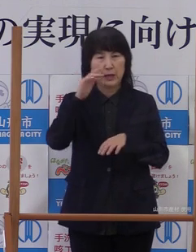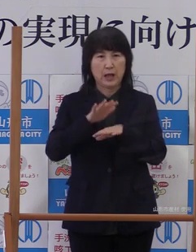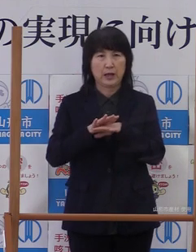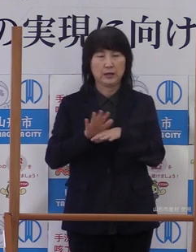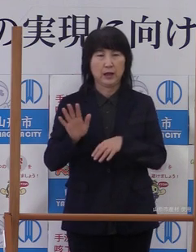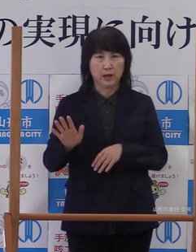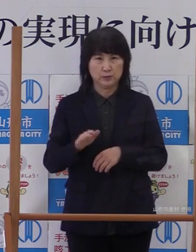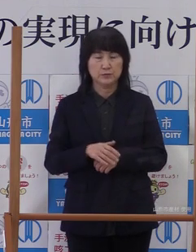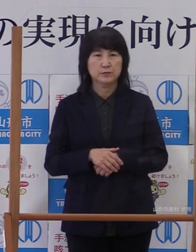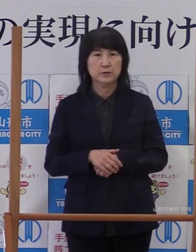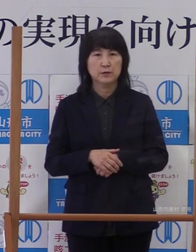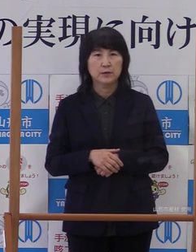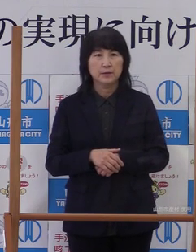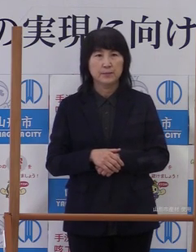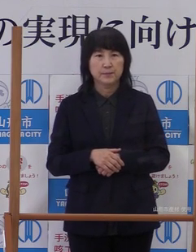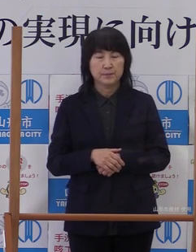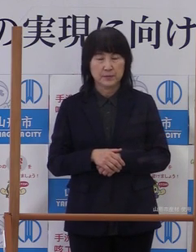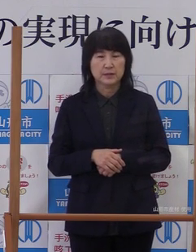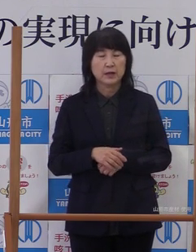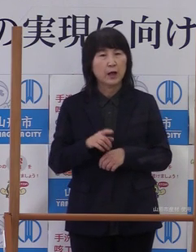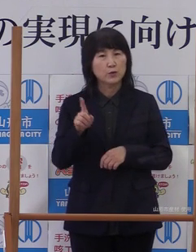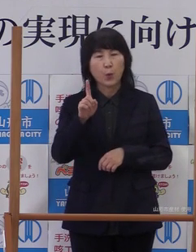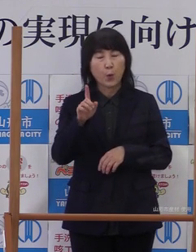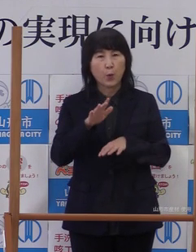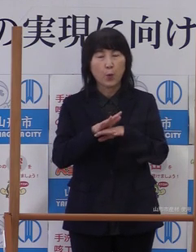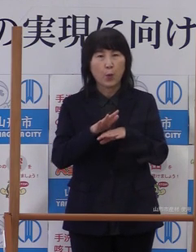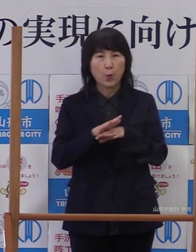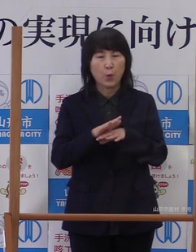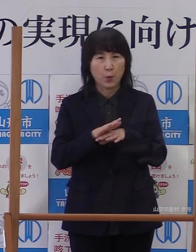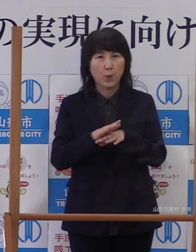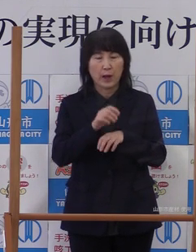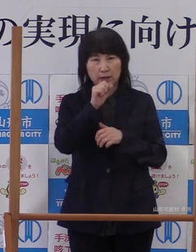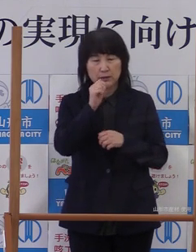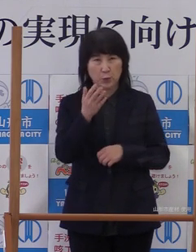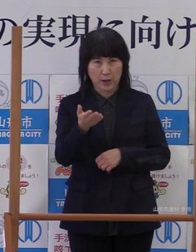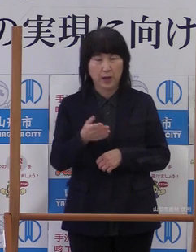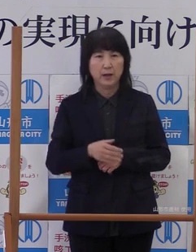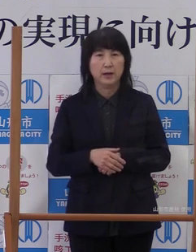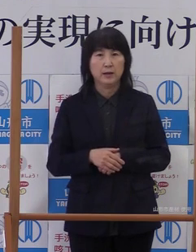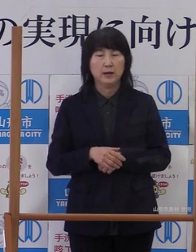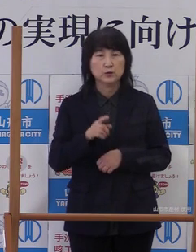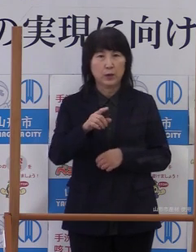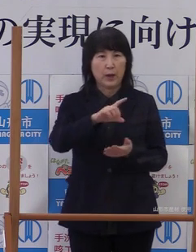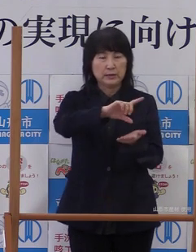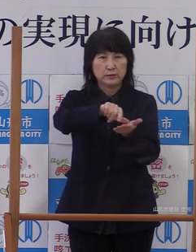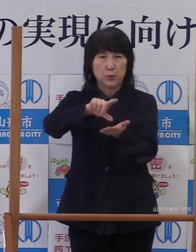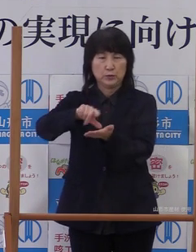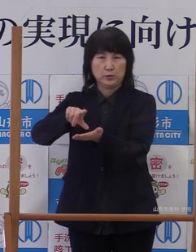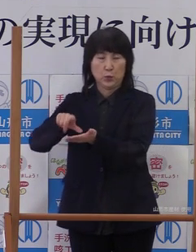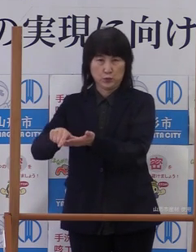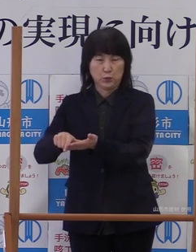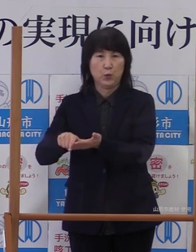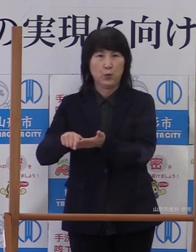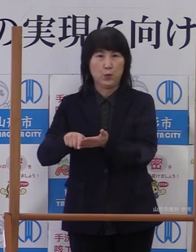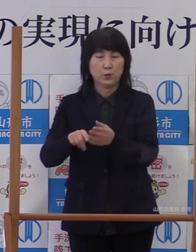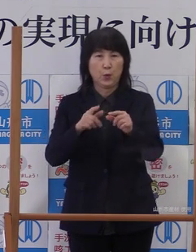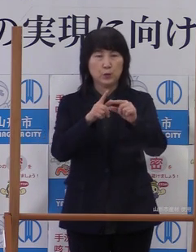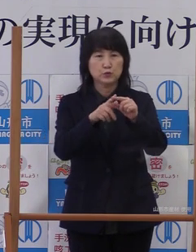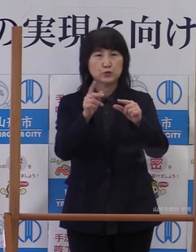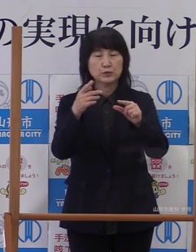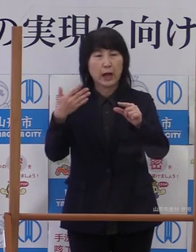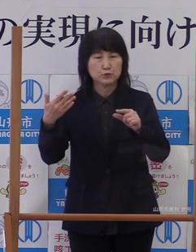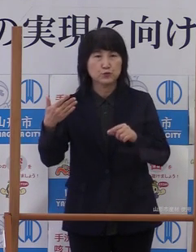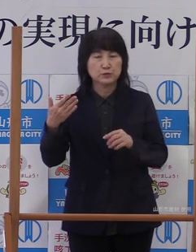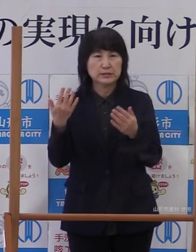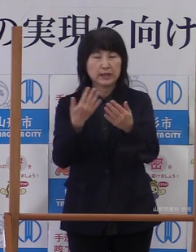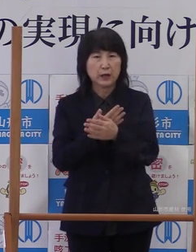ると思うんですね。でそこにおいてじゃあどういう形になるかといえば、やはりこの各地方における中核になり得る